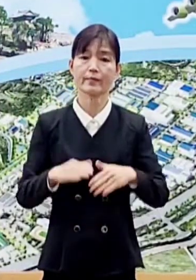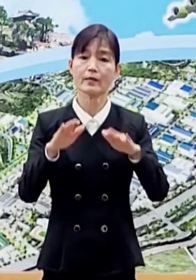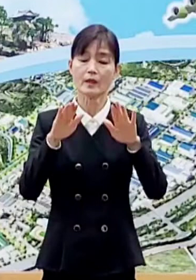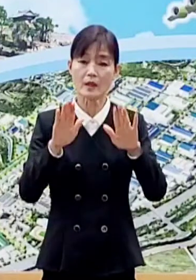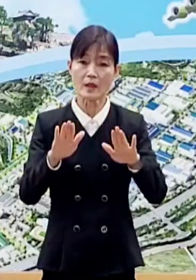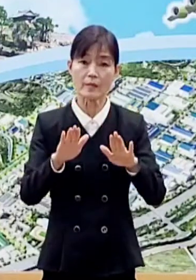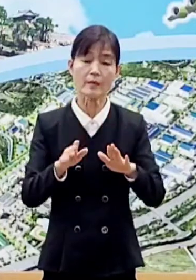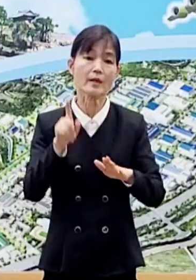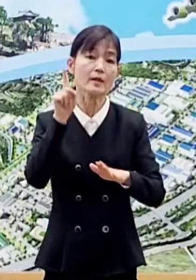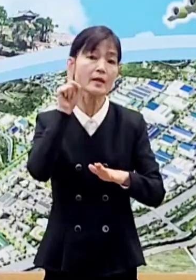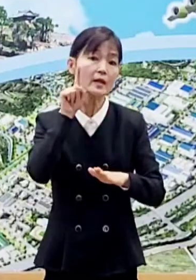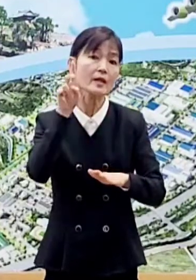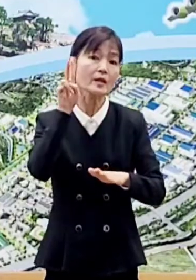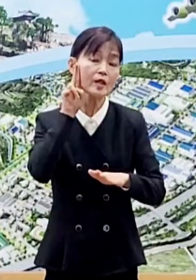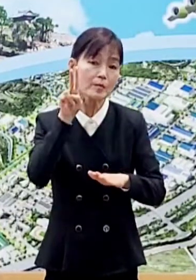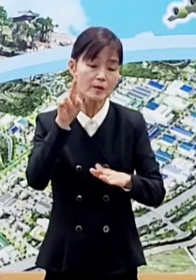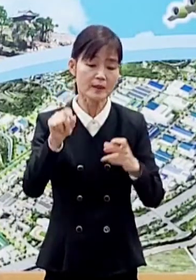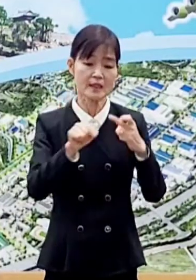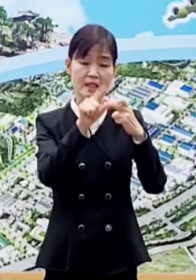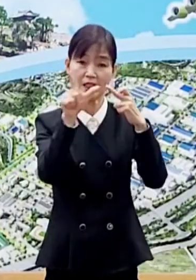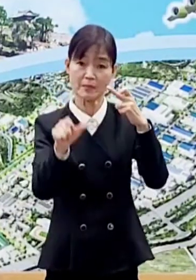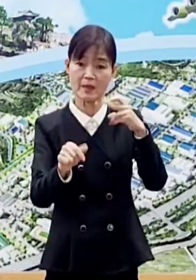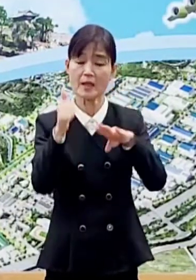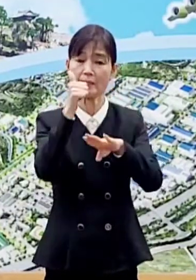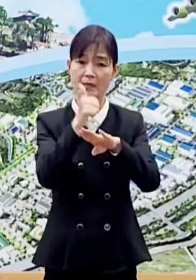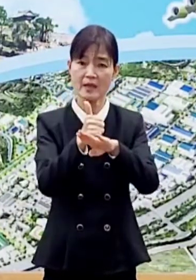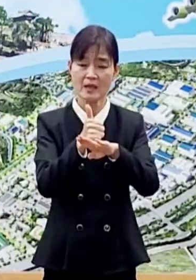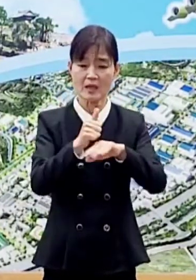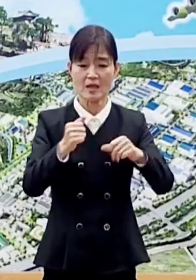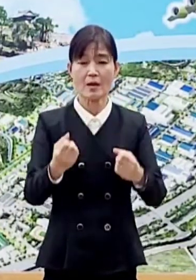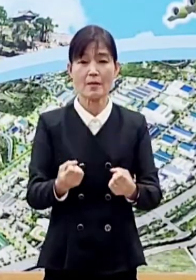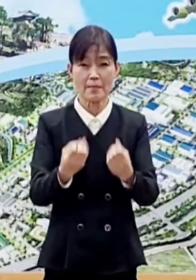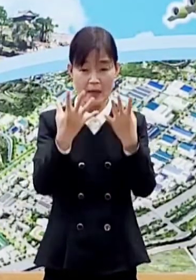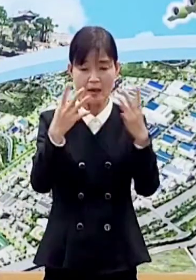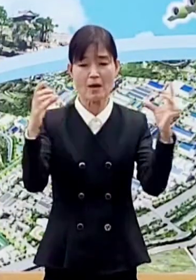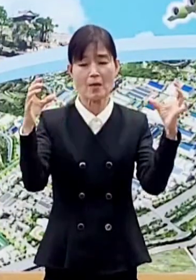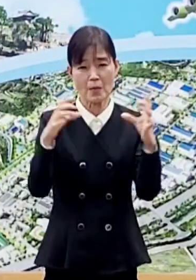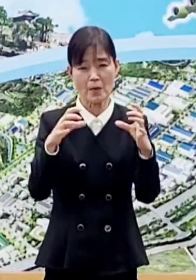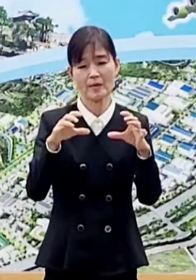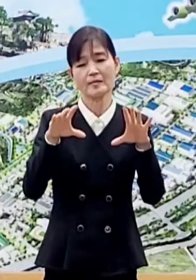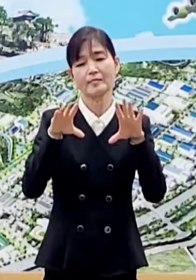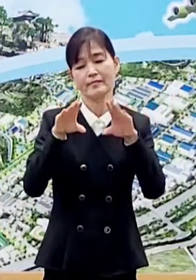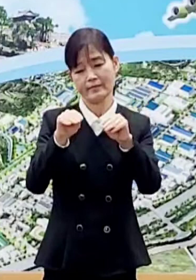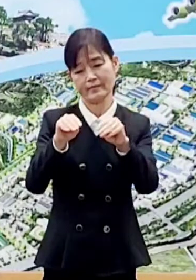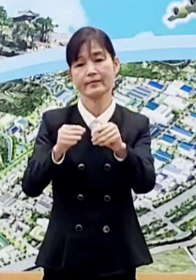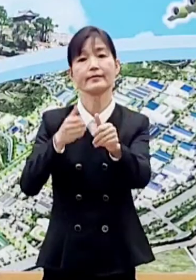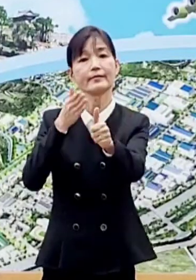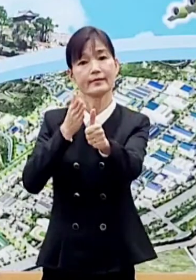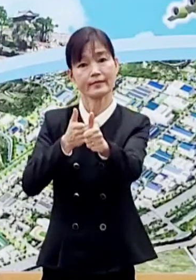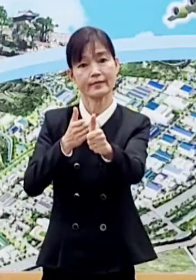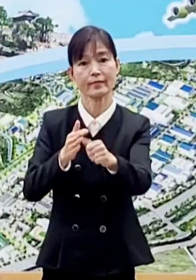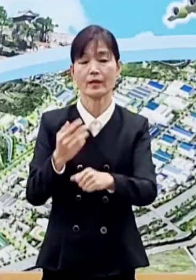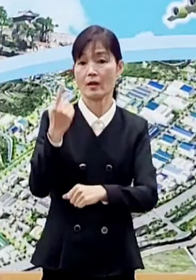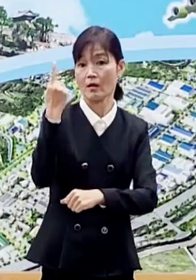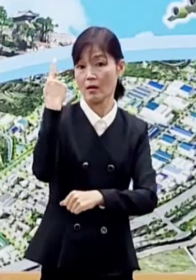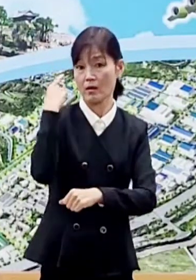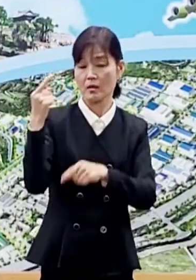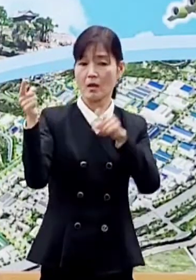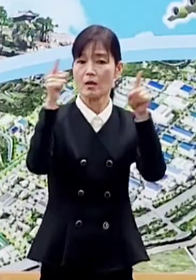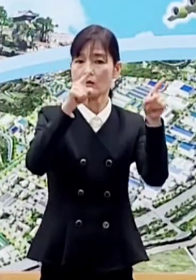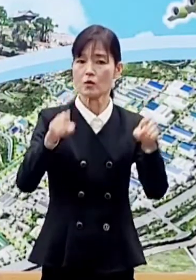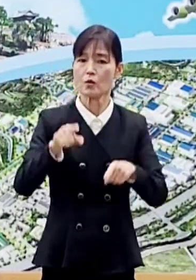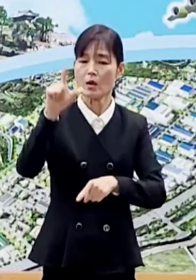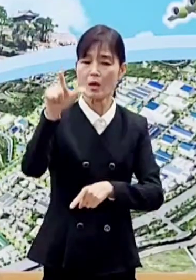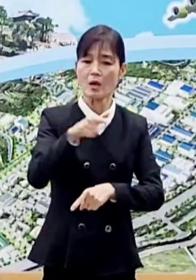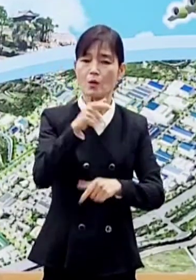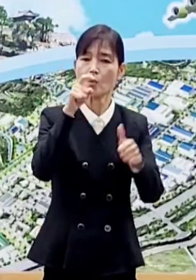이번 주말 동안 연말 연시 잠시 멈춤에 꼭 함께하여 주시기 바랍니다. 어제 전국 1일